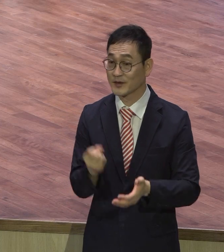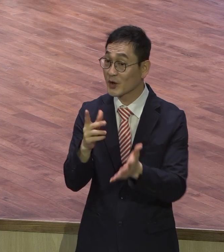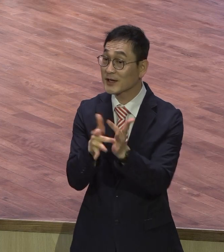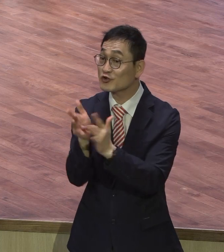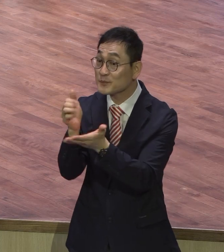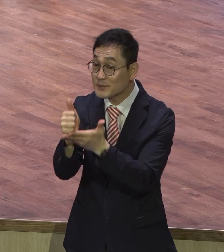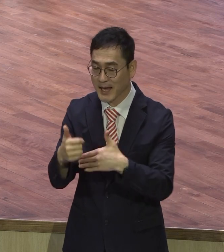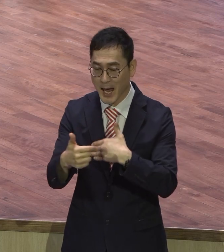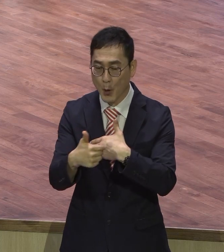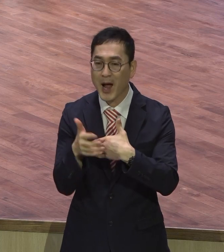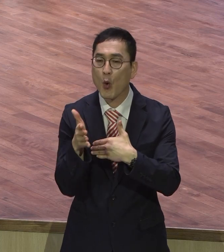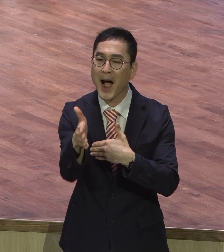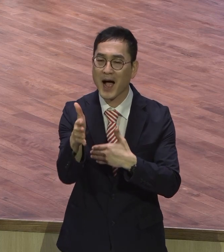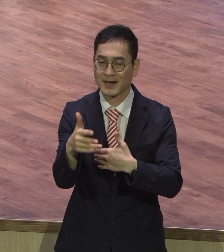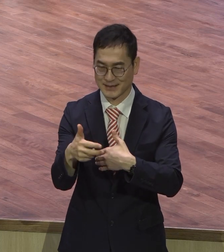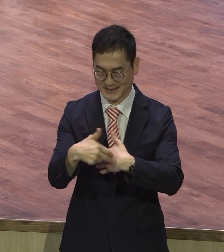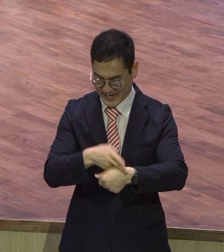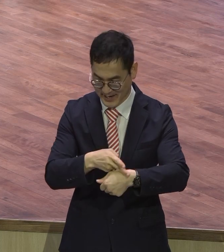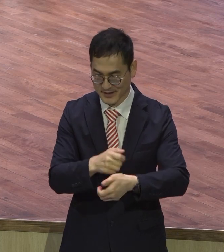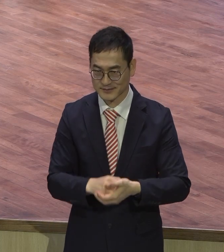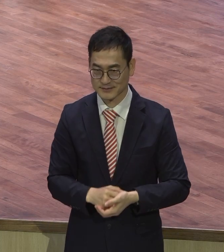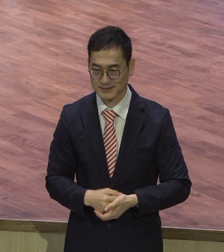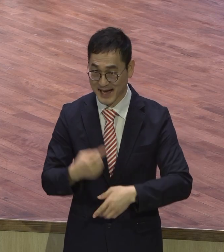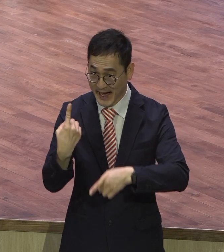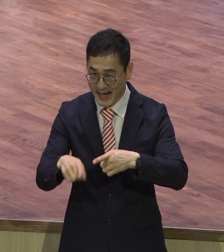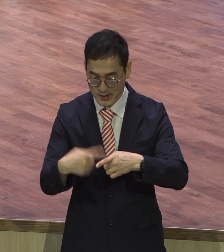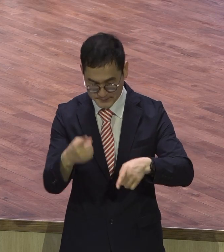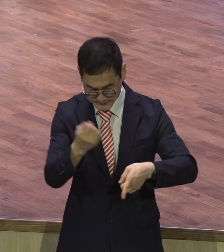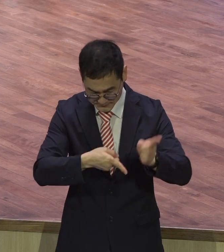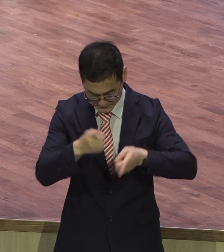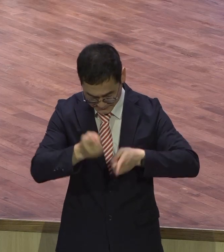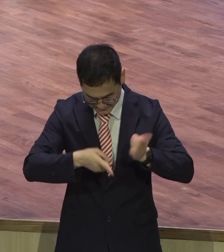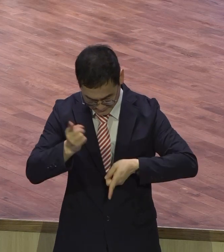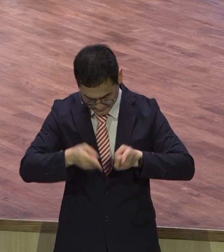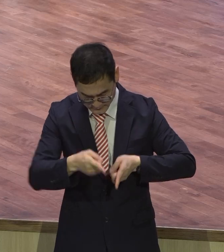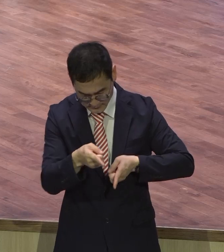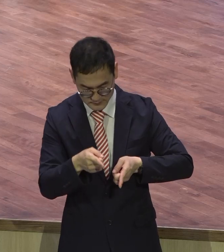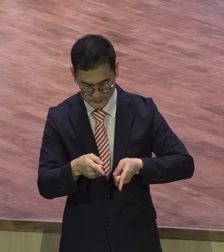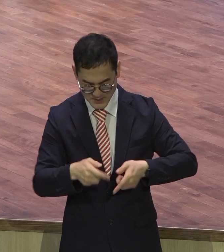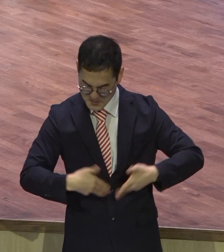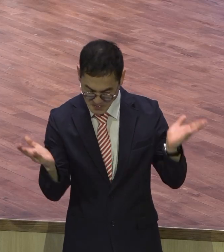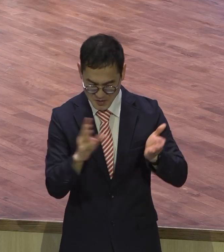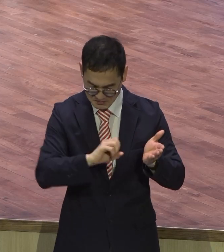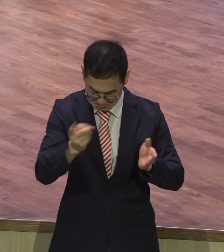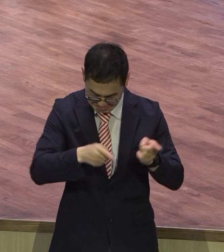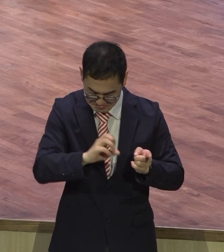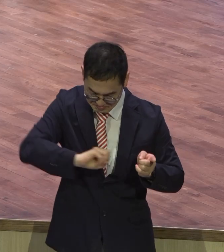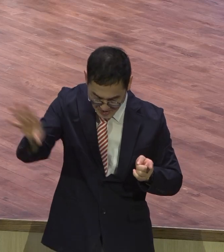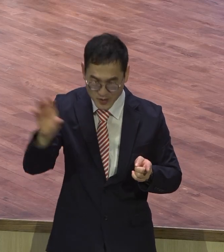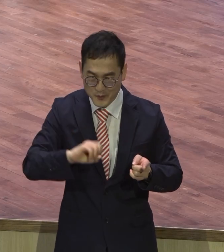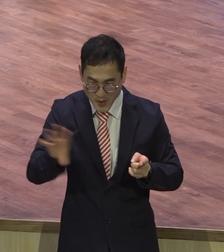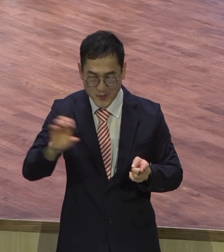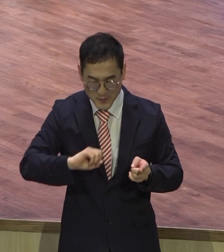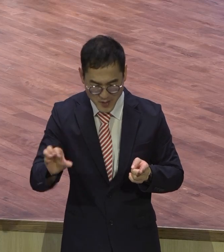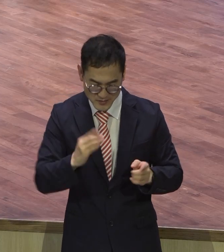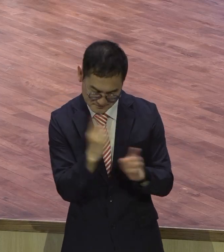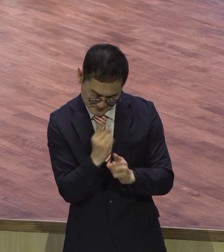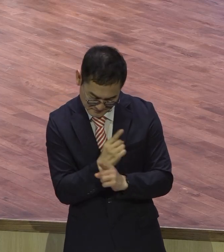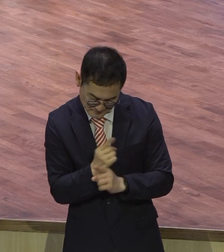예수님은 외과 의사십니다. 정교한 칼로 도려내야 할 것을 도려내시며 우리의 영혼을 건강한 모습으로